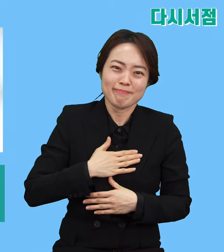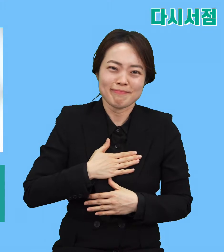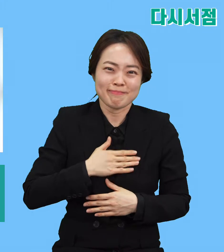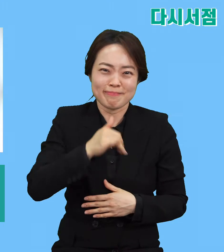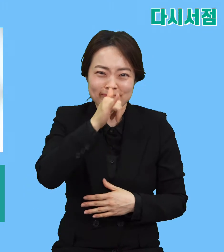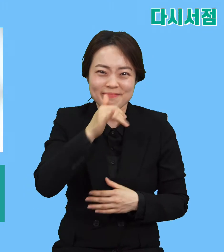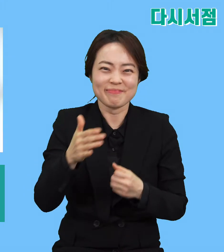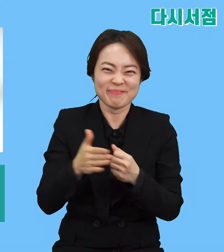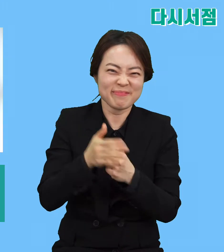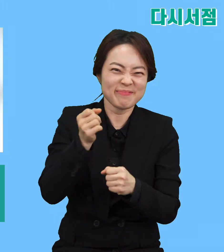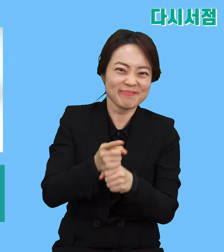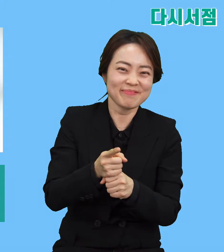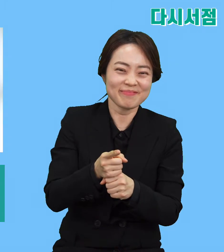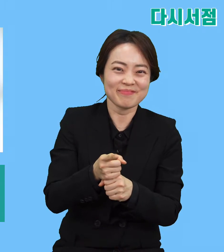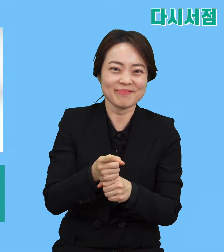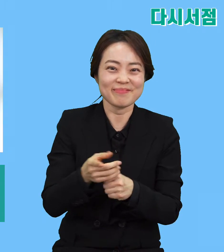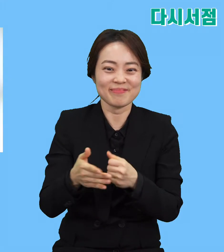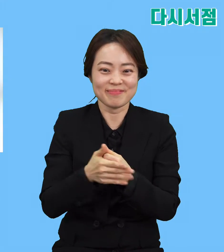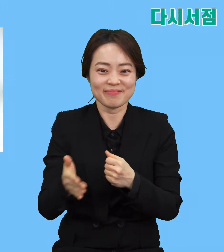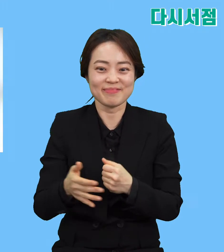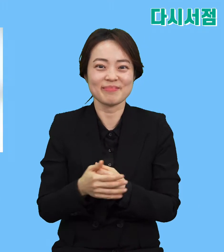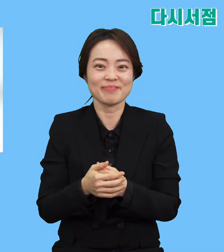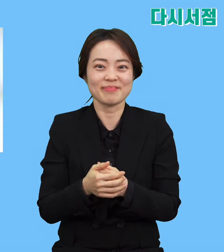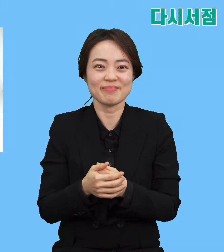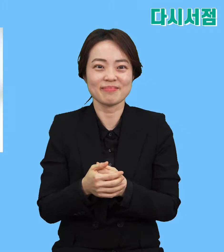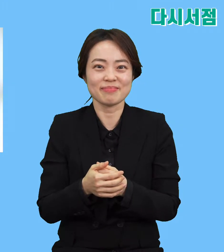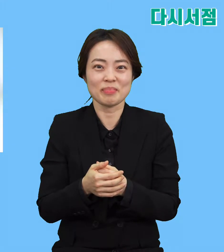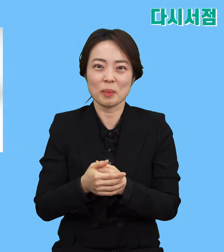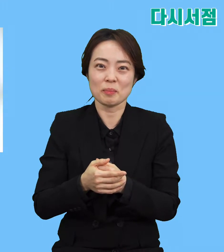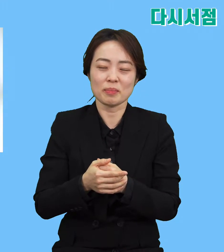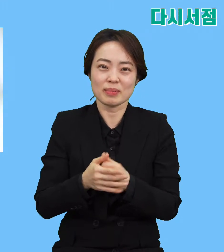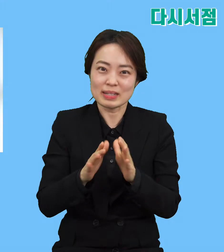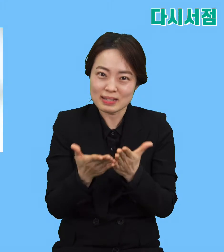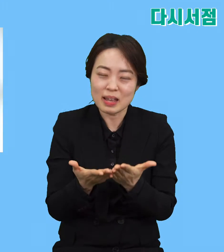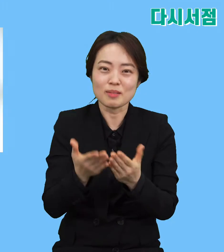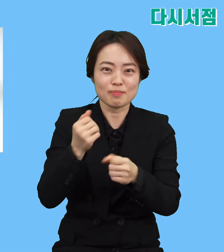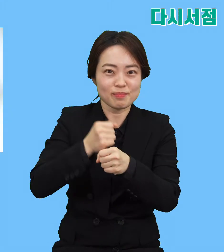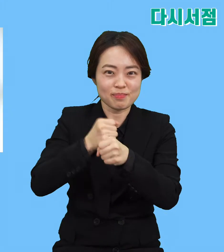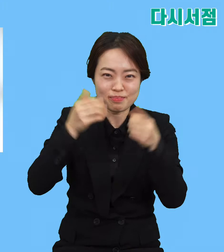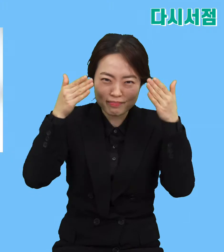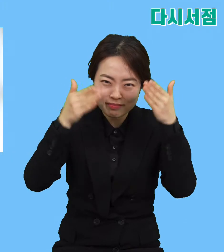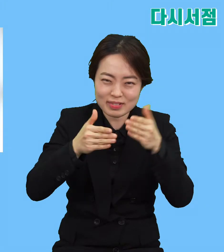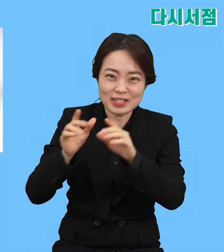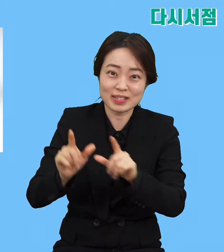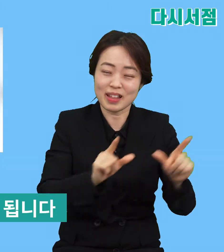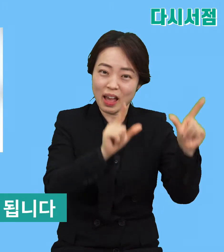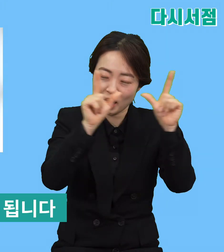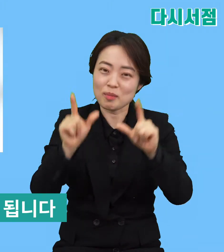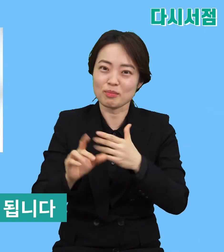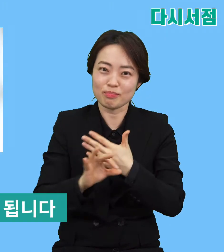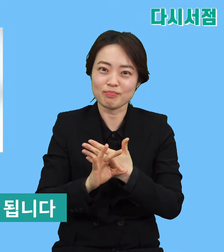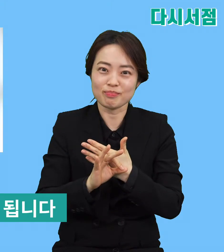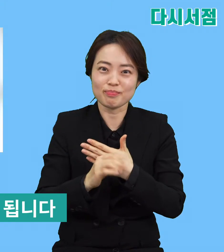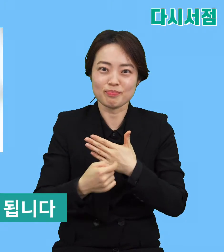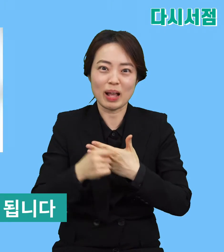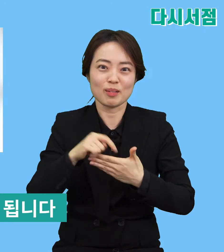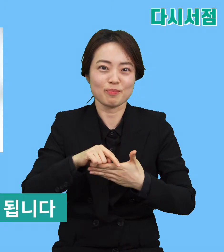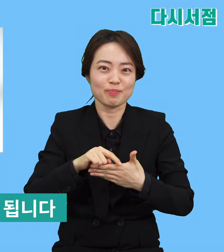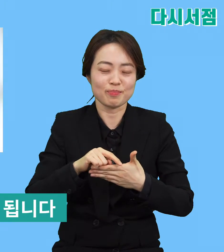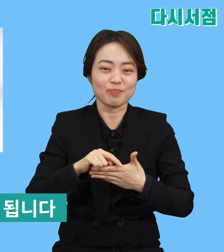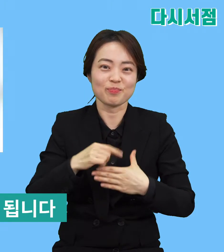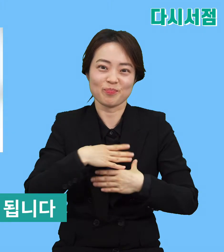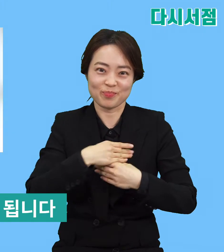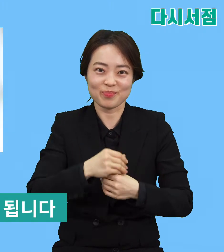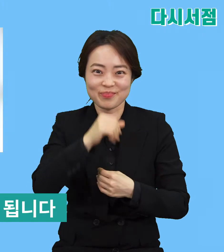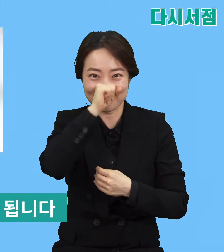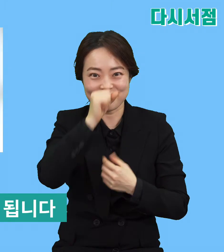들쑥날쑥해지는 그런 성격이어서 그래도 뭔가를 만들면서 시간을 보내는 게 마음의 평화에 도움이